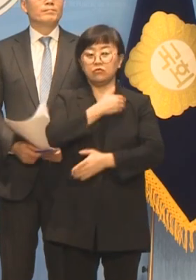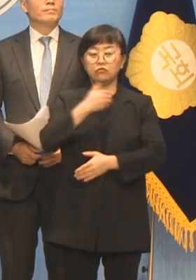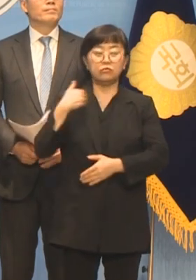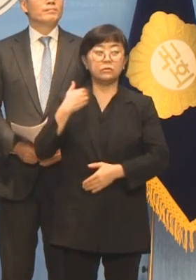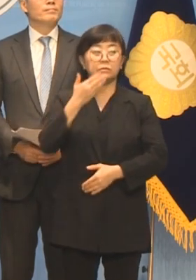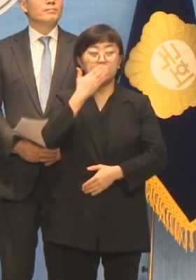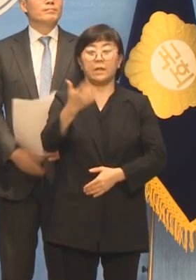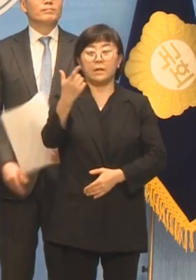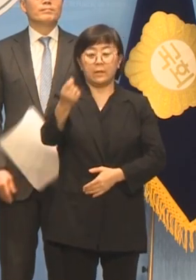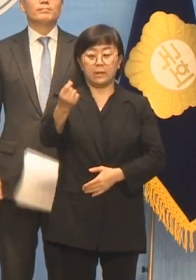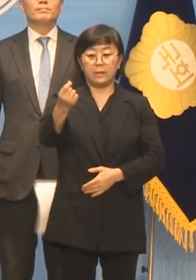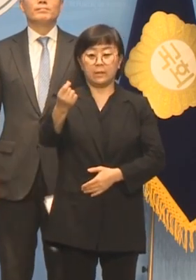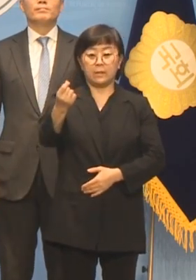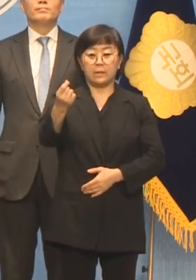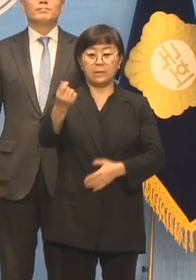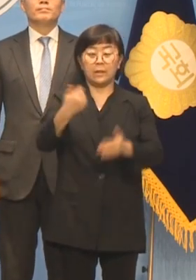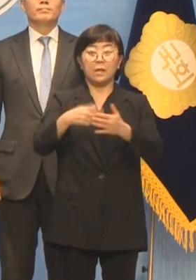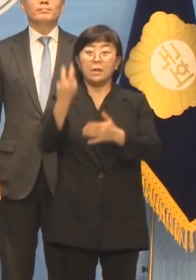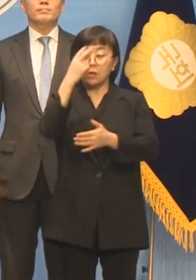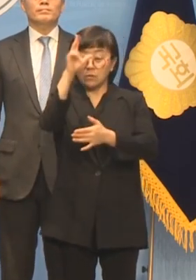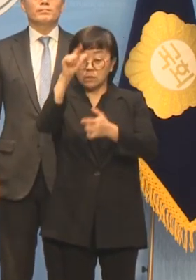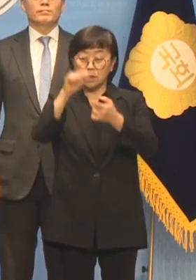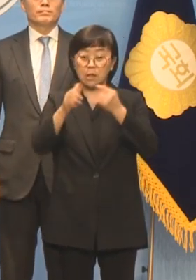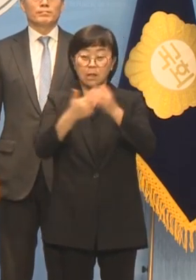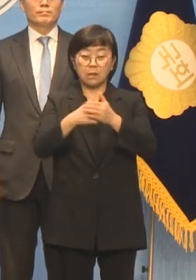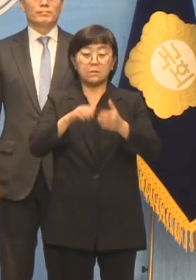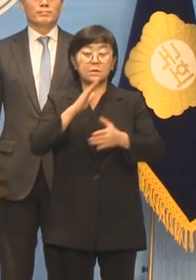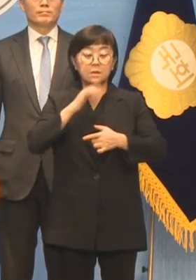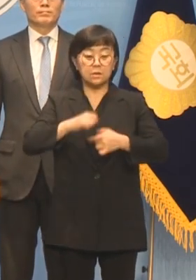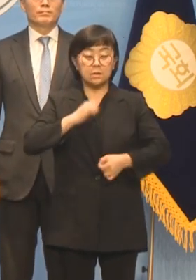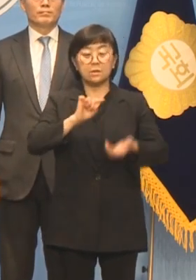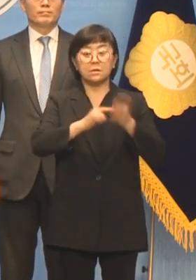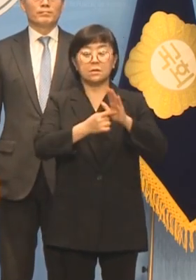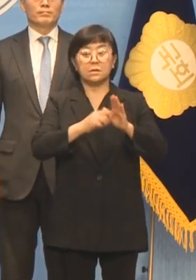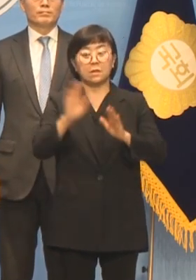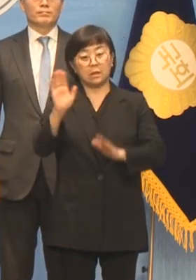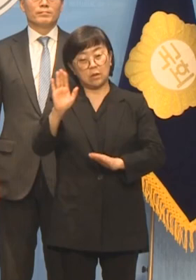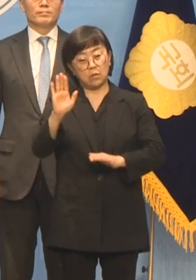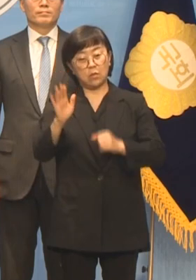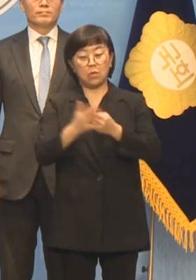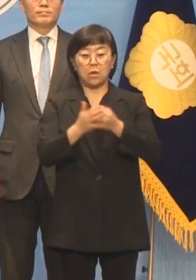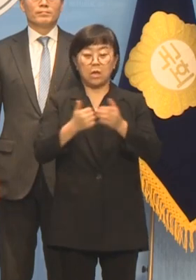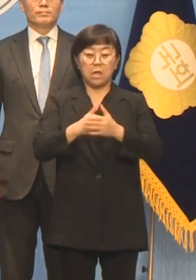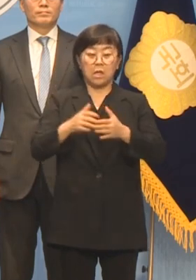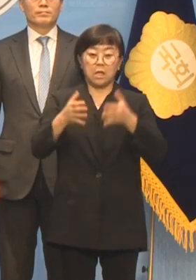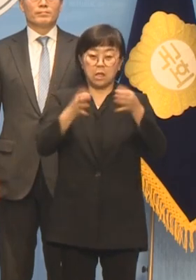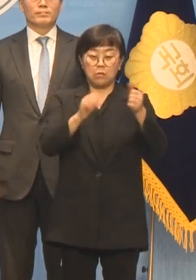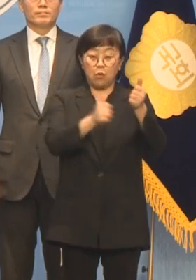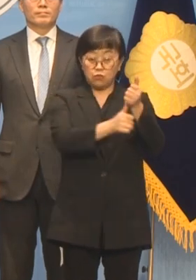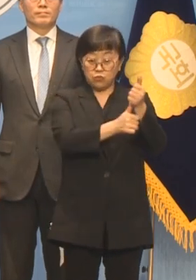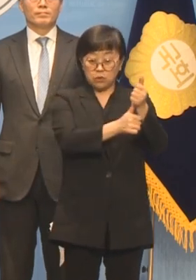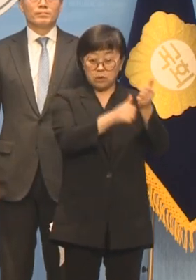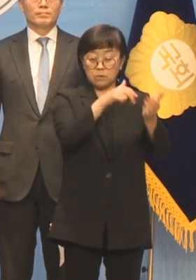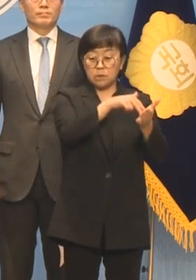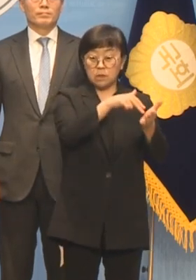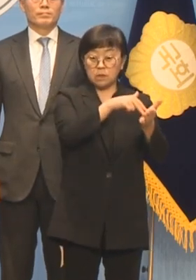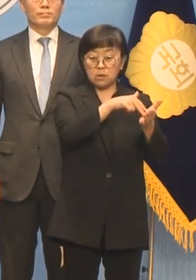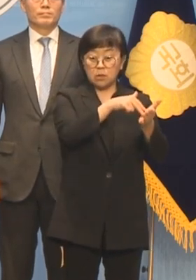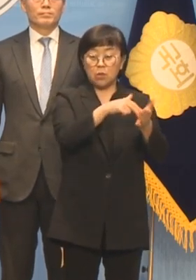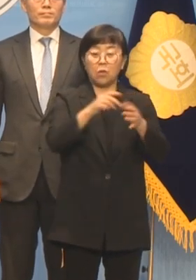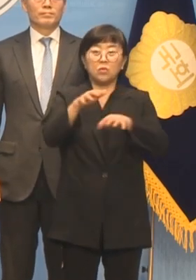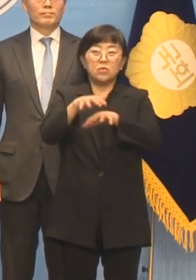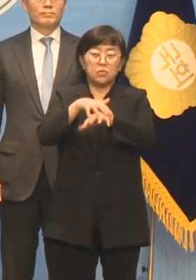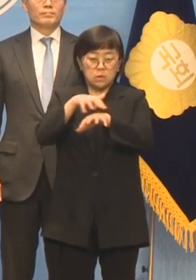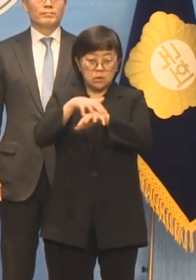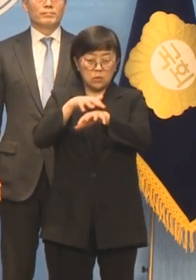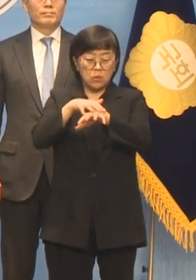수 있음에도 불구하고 검찰은 진실을 외면하고 마치 김용 전 부원장 측에서